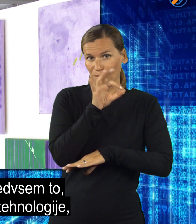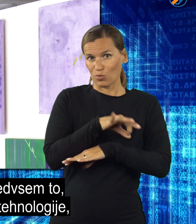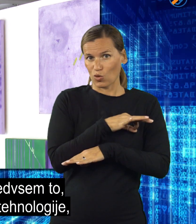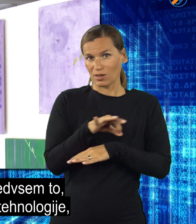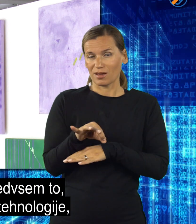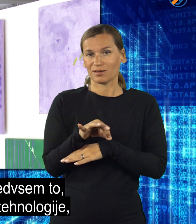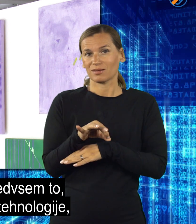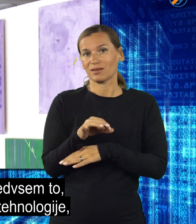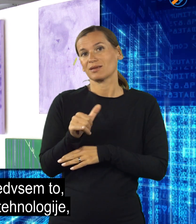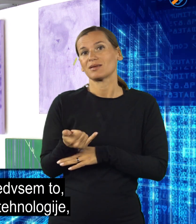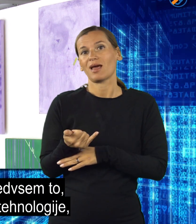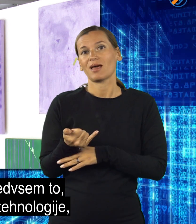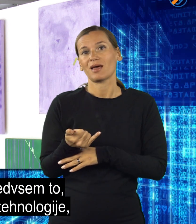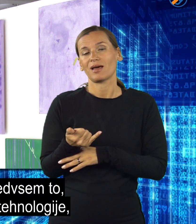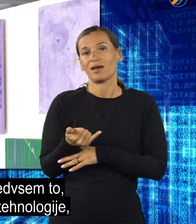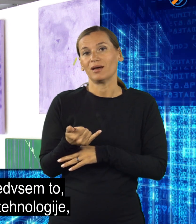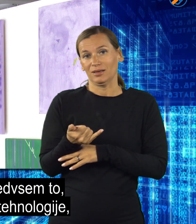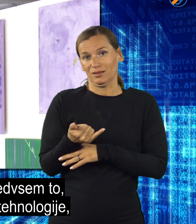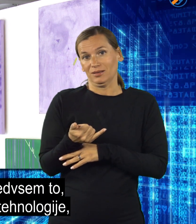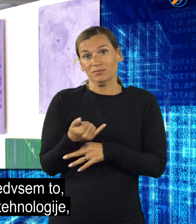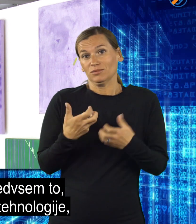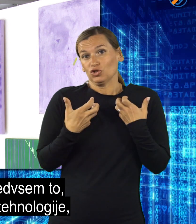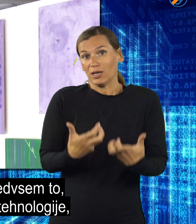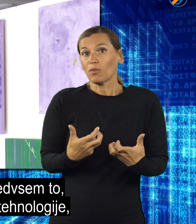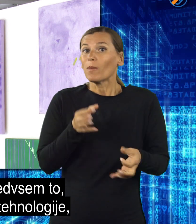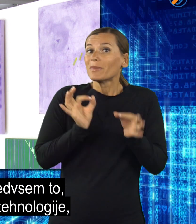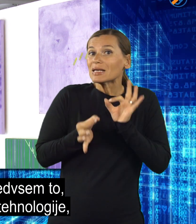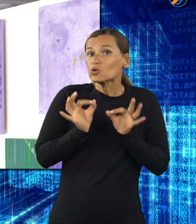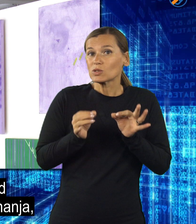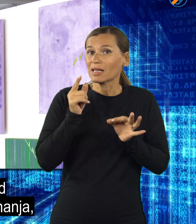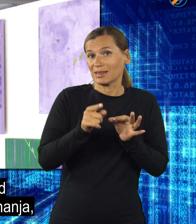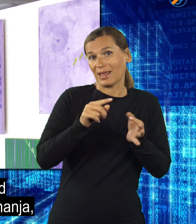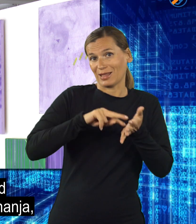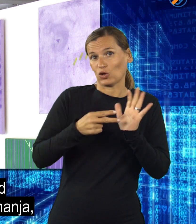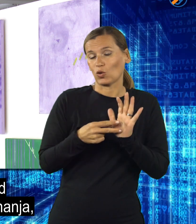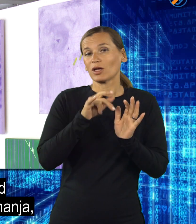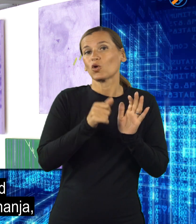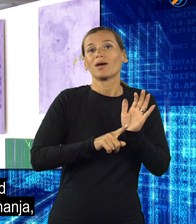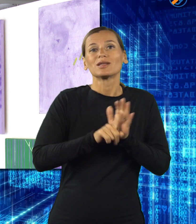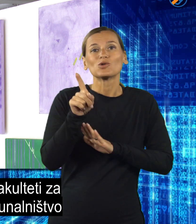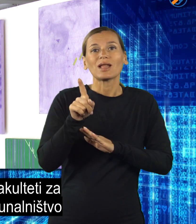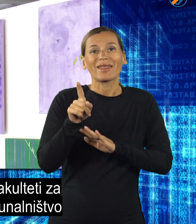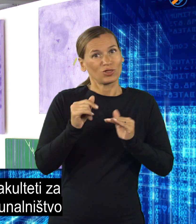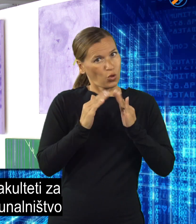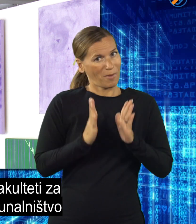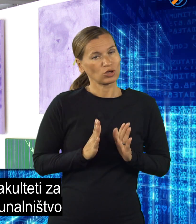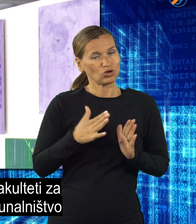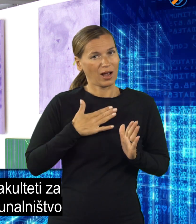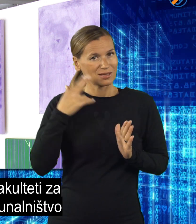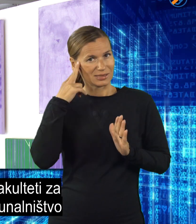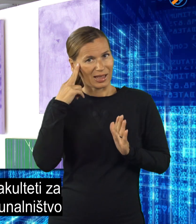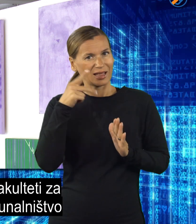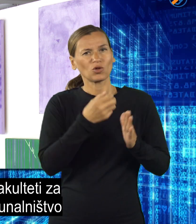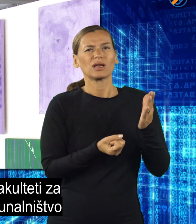Naš projekt je predvsem to, da preizkusimo te tehnologije, ki so plod domačega znanja, razvili so jih na Fakulteti